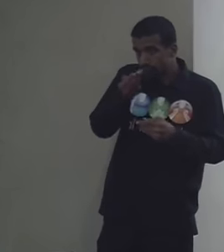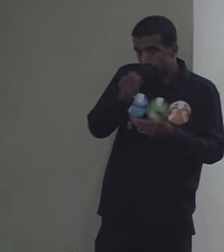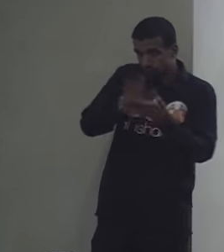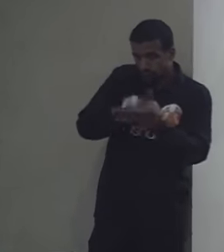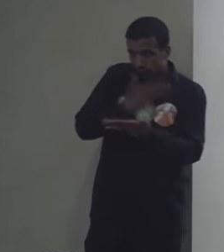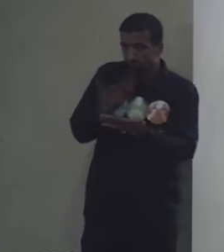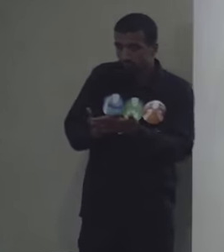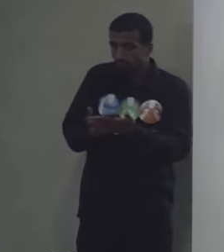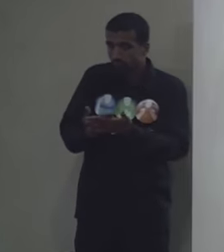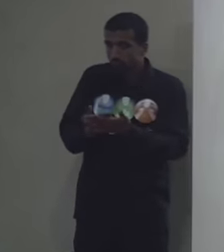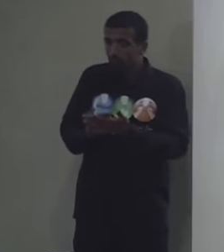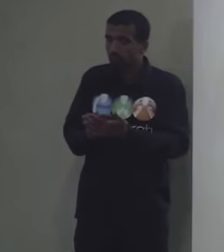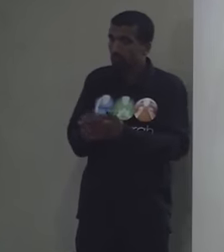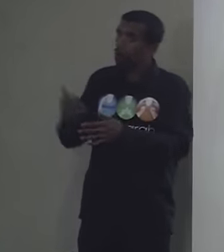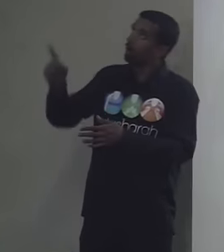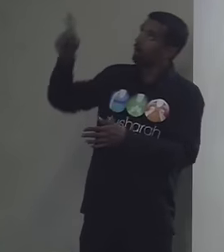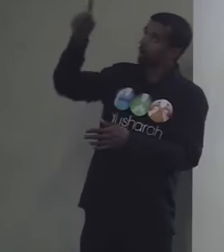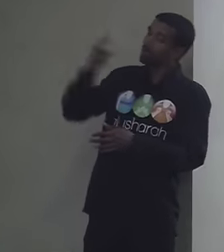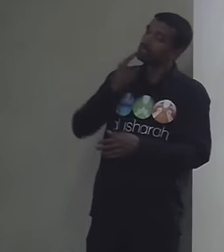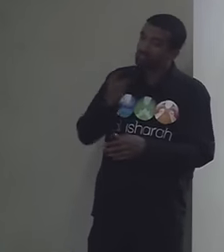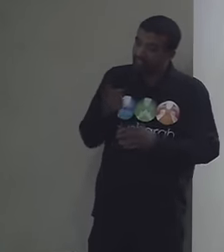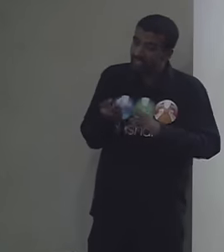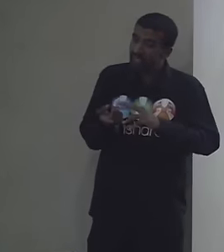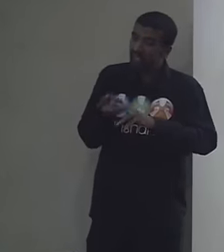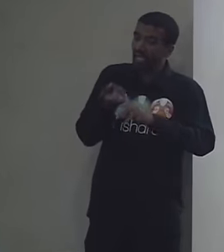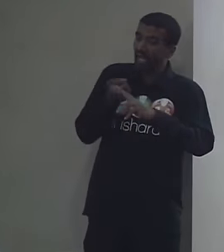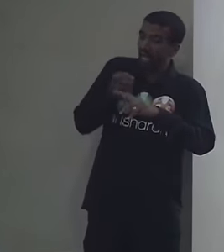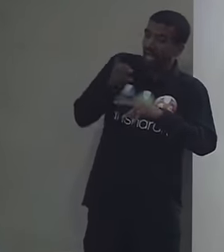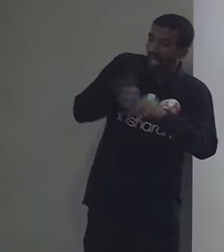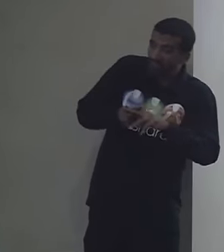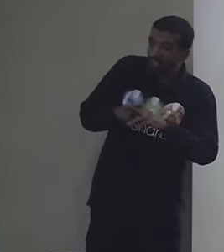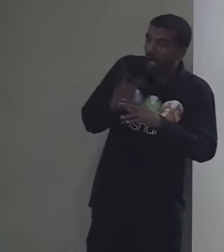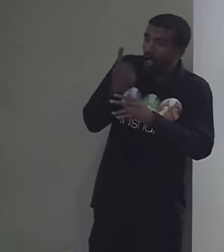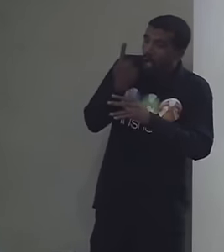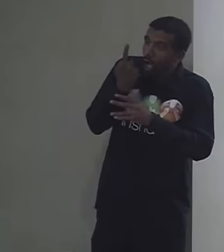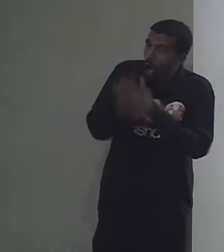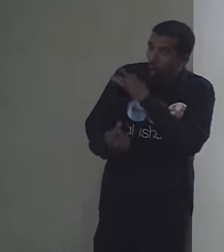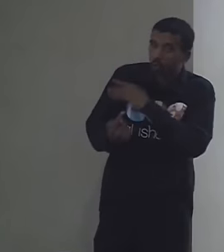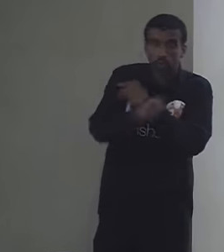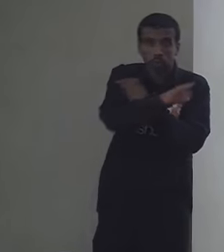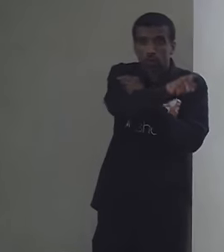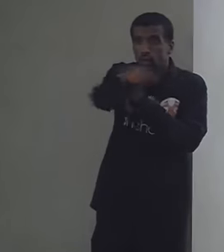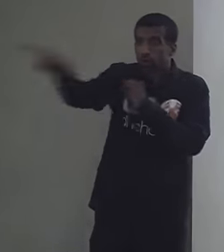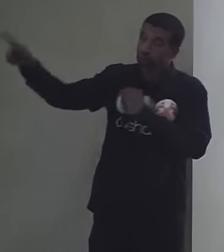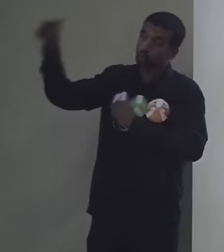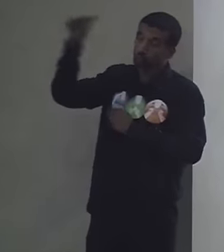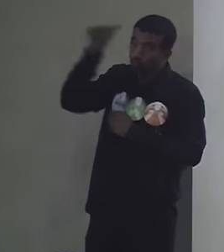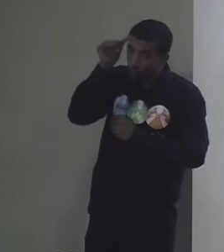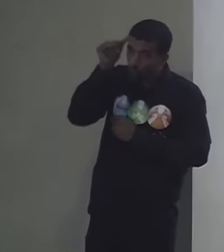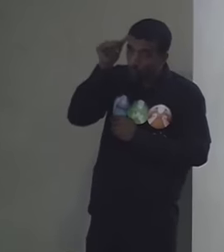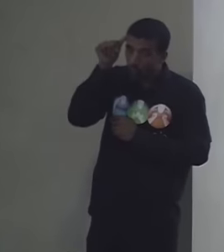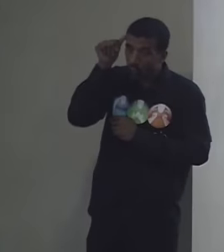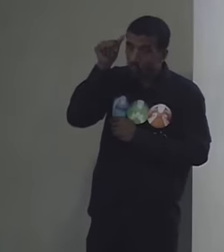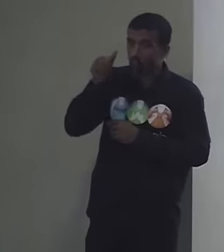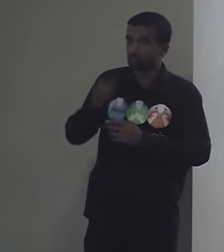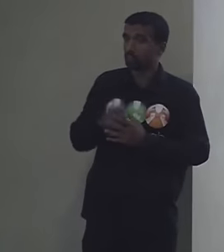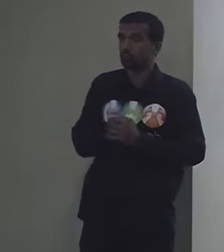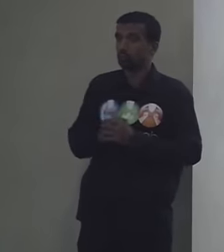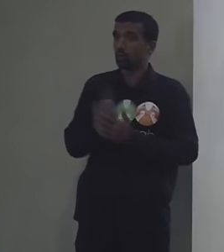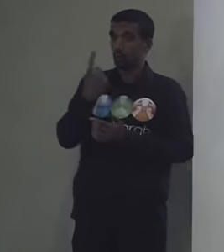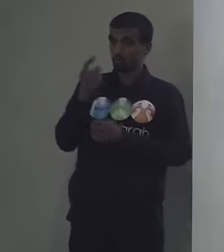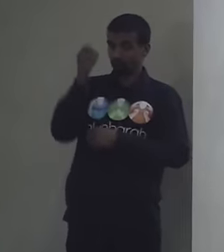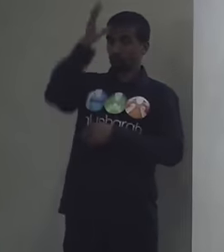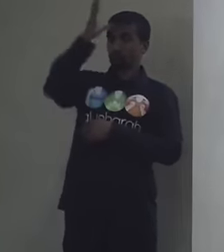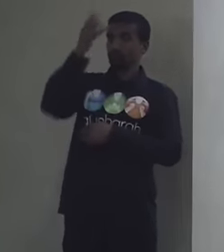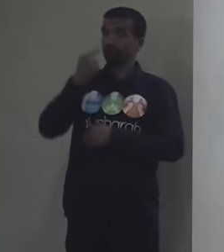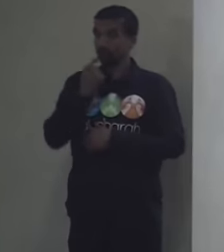الْجَحِيمِ. Had you only known with the knowledge of conviction, and it stopped there. Islahi rahimahullah in Tadabbur al-Quran actually argues that this